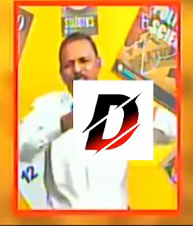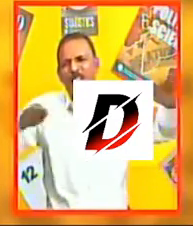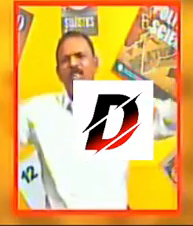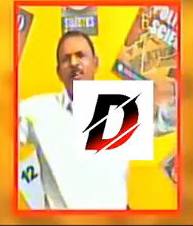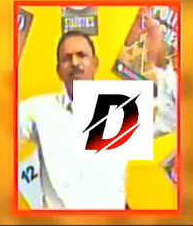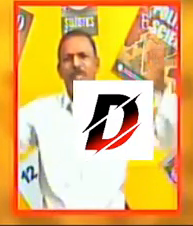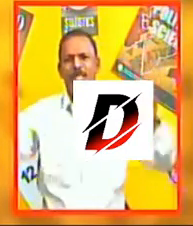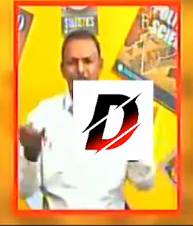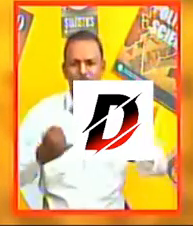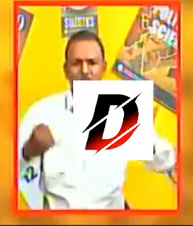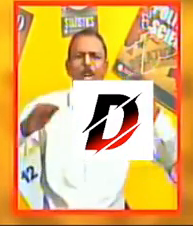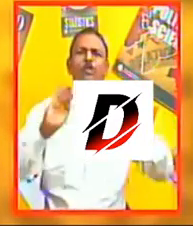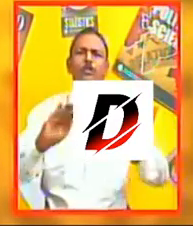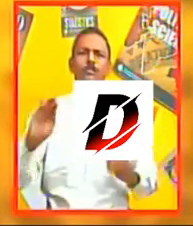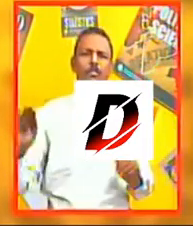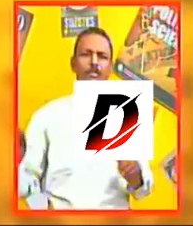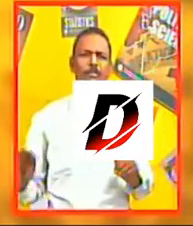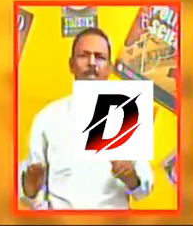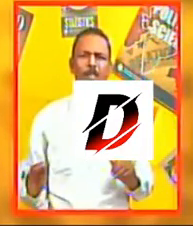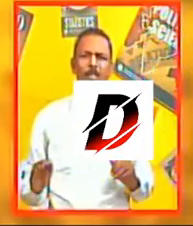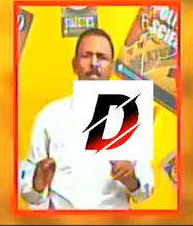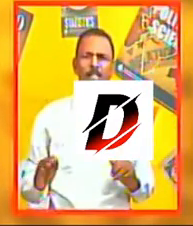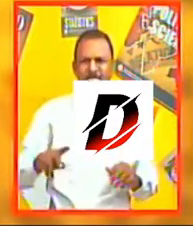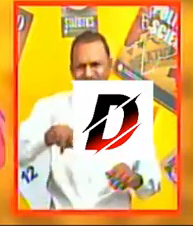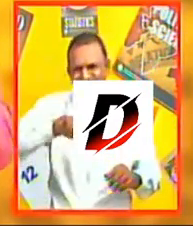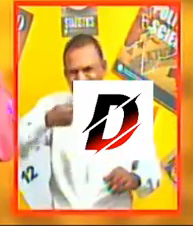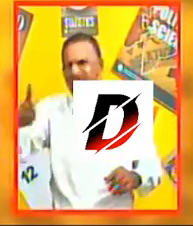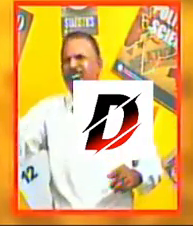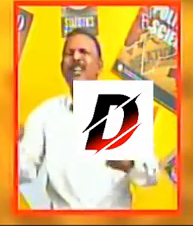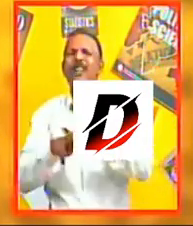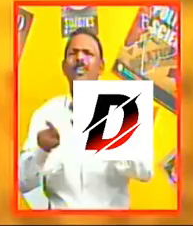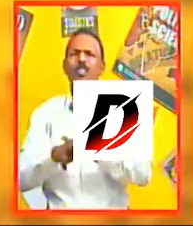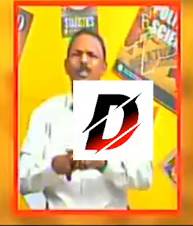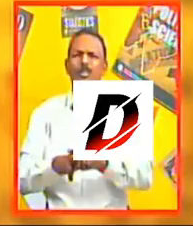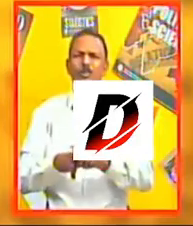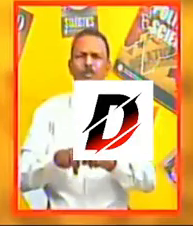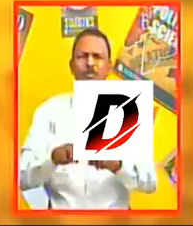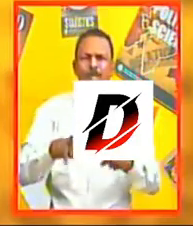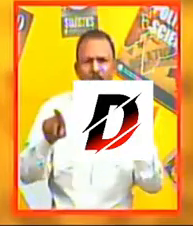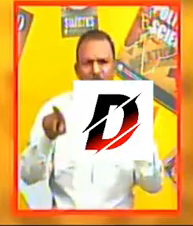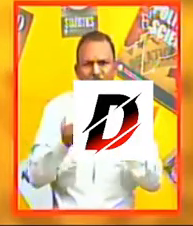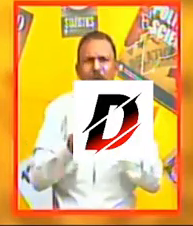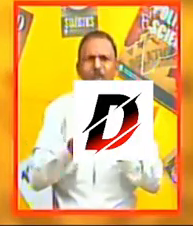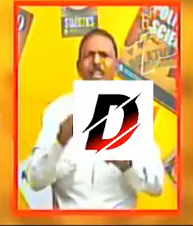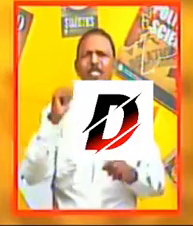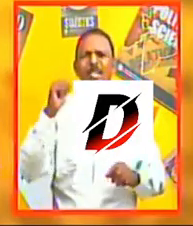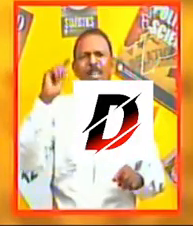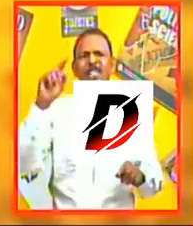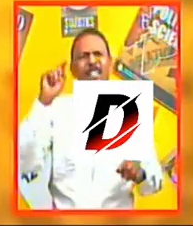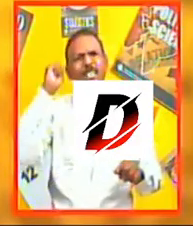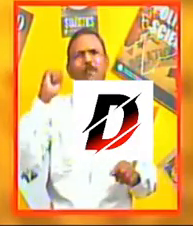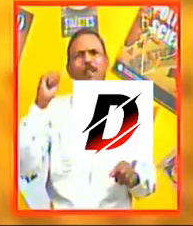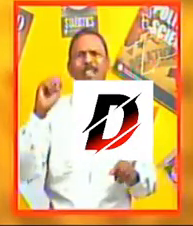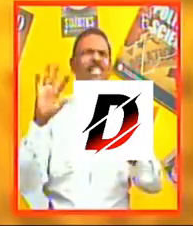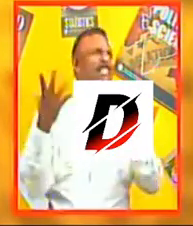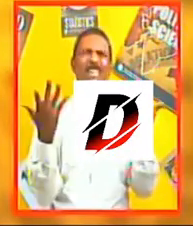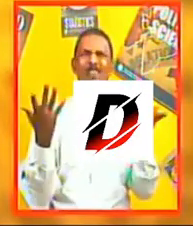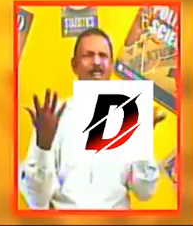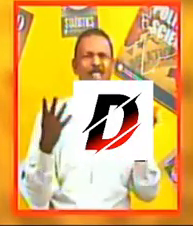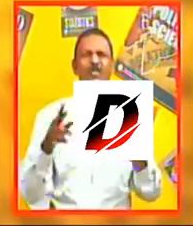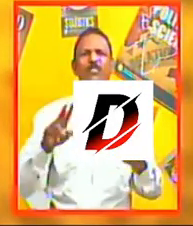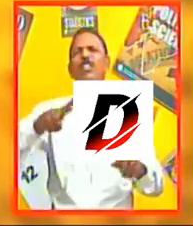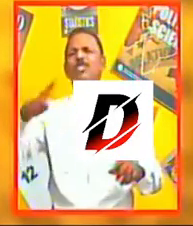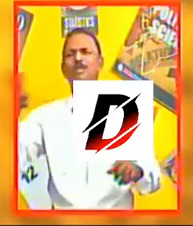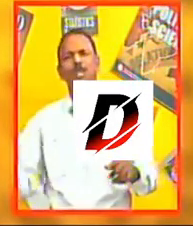இந்த நிலத்தோற்றம். இப்போ இந்தியாவை பொறுத்த வரைக்கும் எல்லா இடங்கள்லையும் ஒரே மாதிரியாக காலநிலை நிலவுகிறதா என்று பார்த்தால்